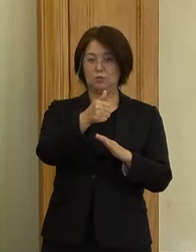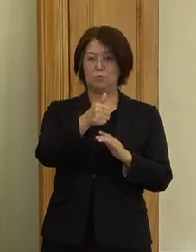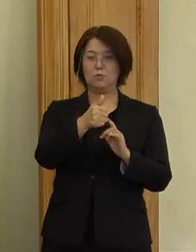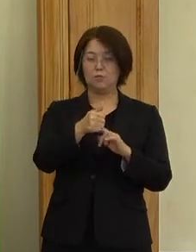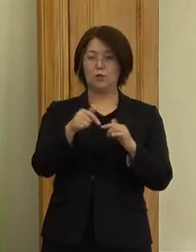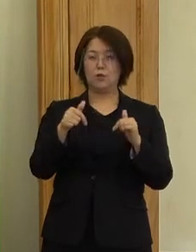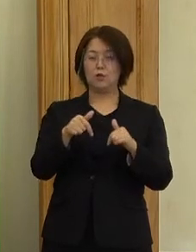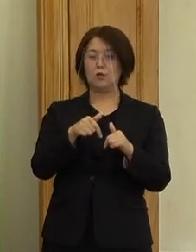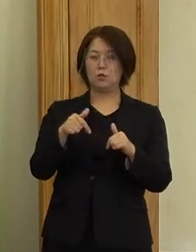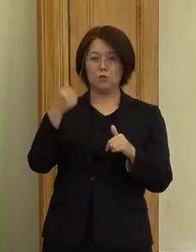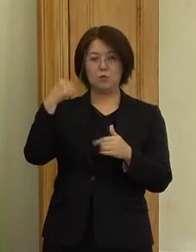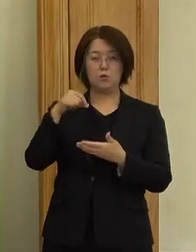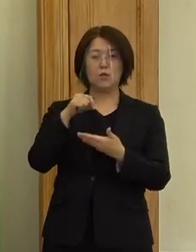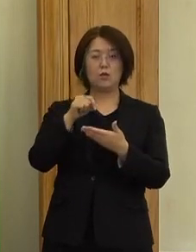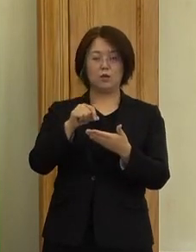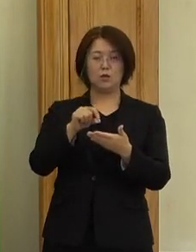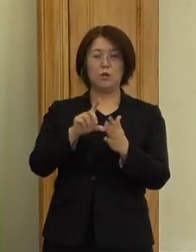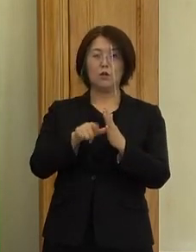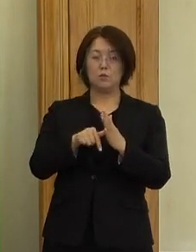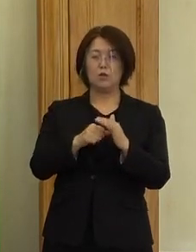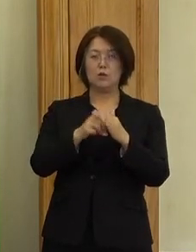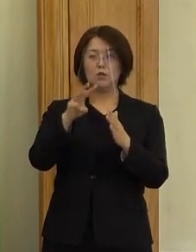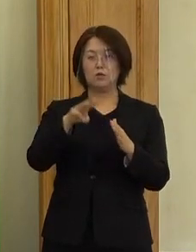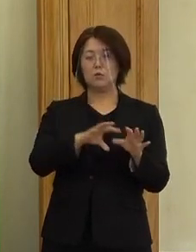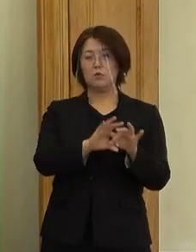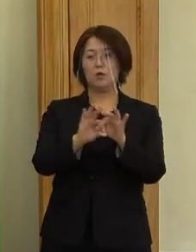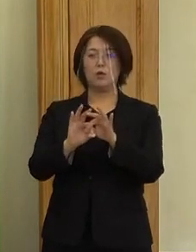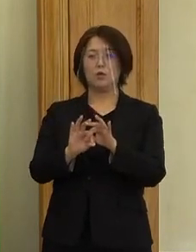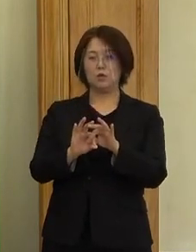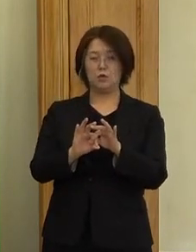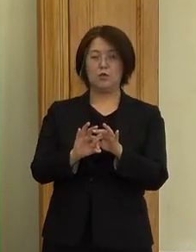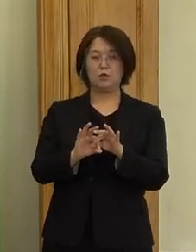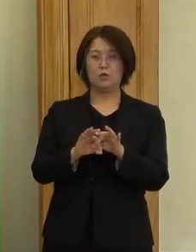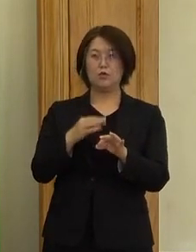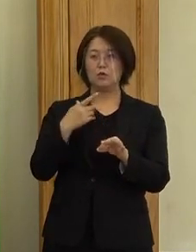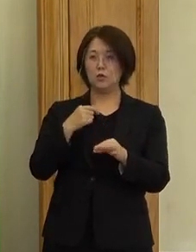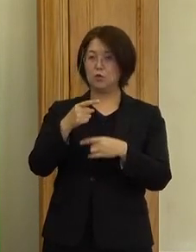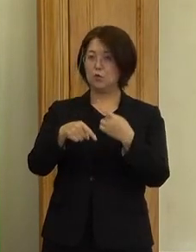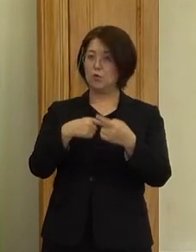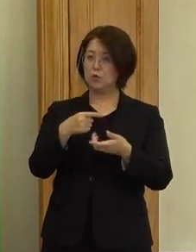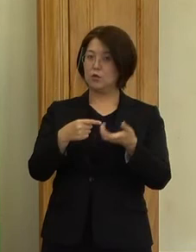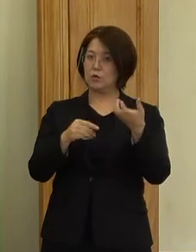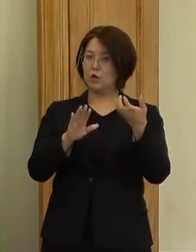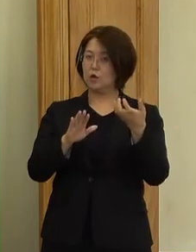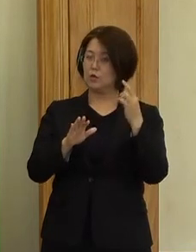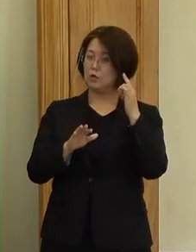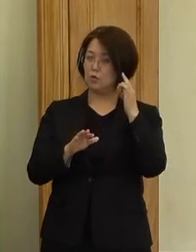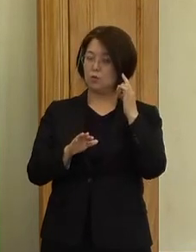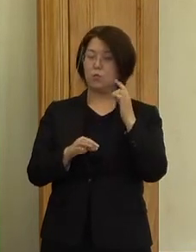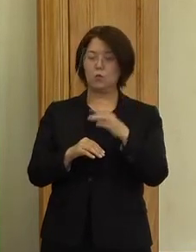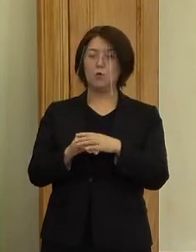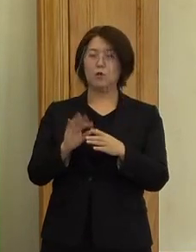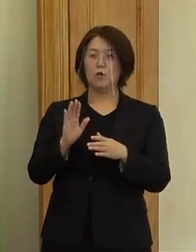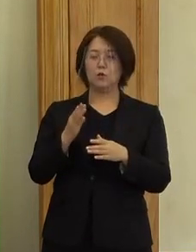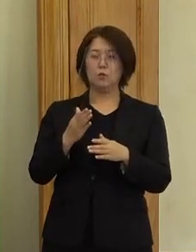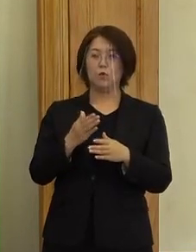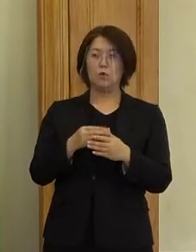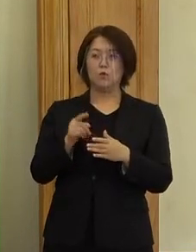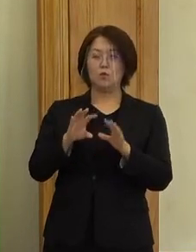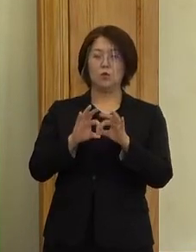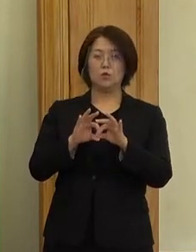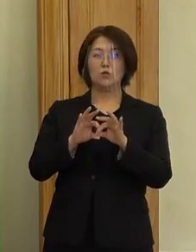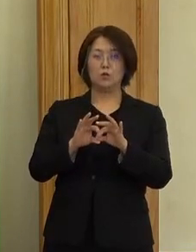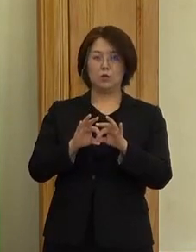石川と連携することも考えたいというふうに言っていたという報道があったと思うんですが、それに対して の見